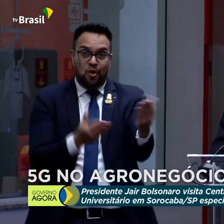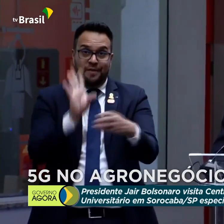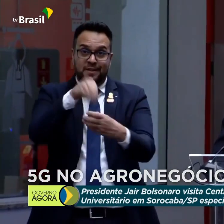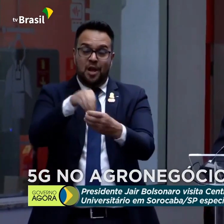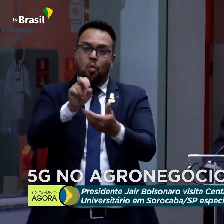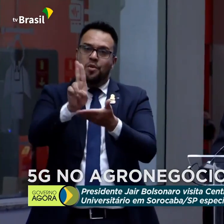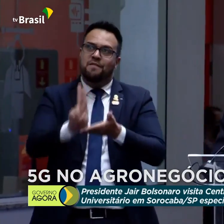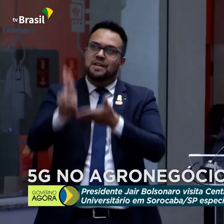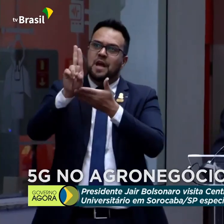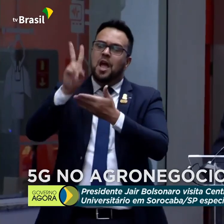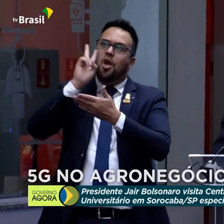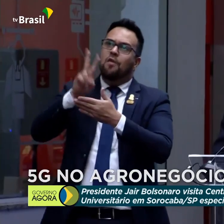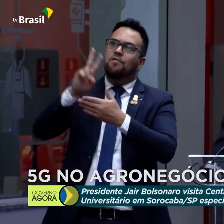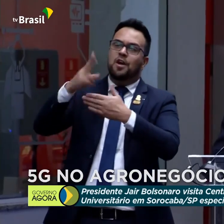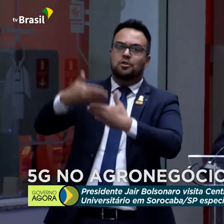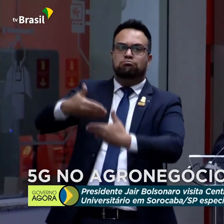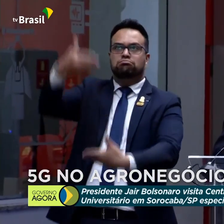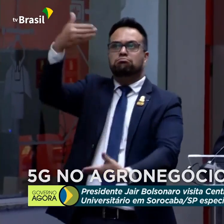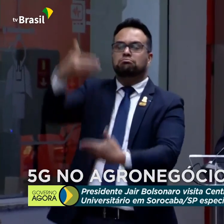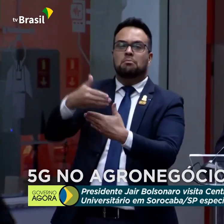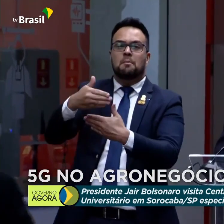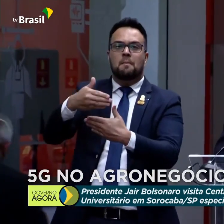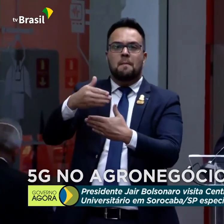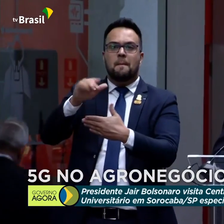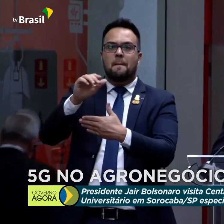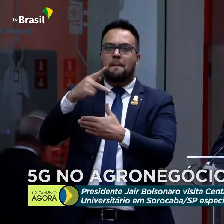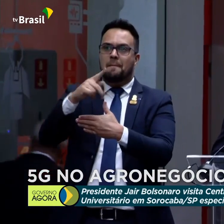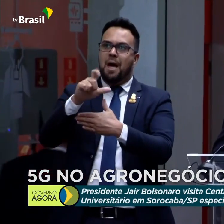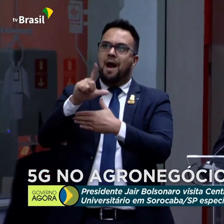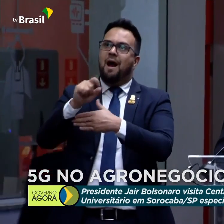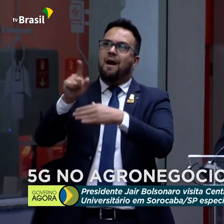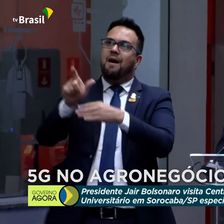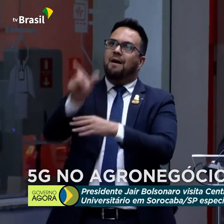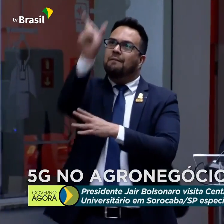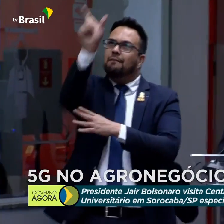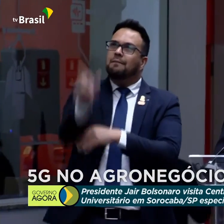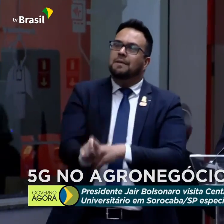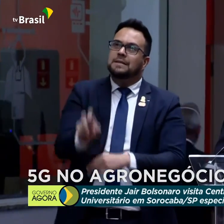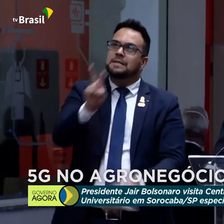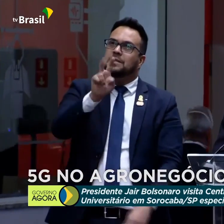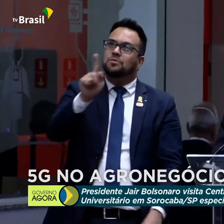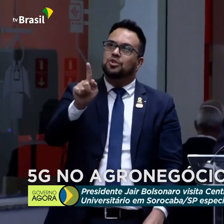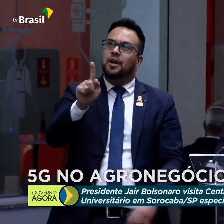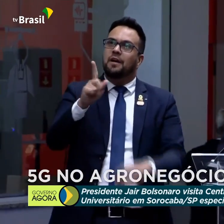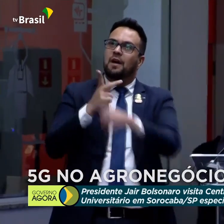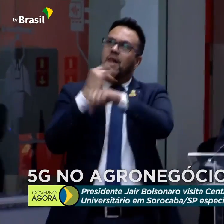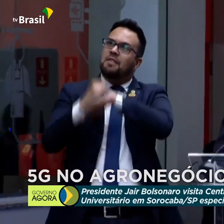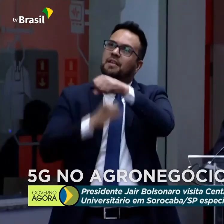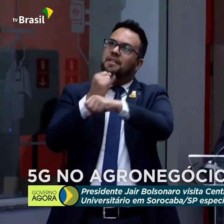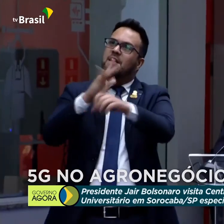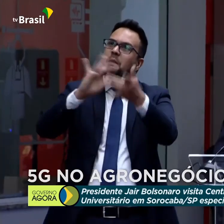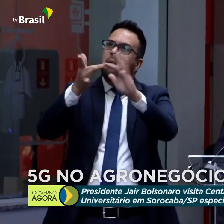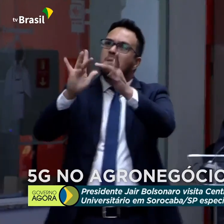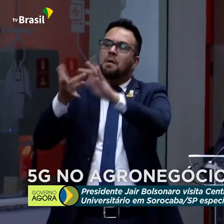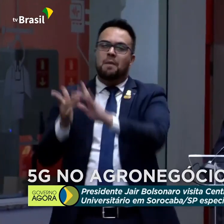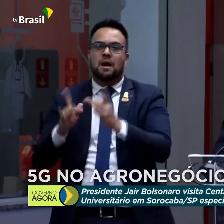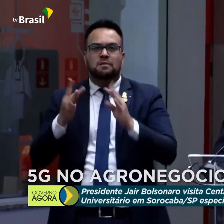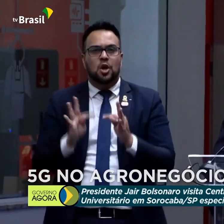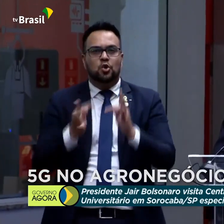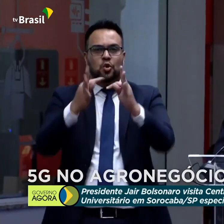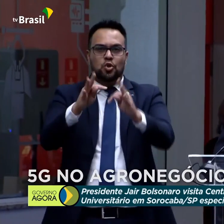gente vê aquela placa ali atrás, com o 5G ali no topo, e vê apoiado aí na internet das coisas, nas